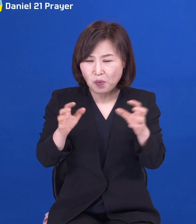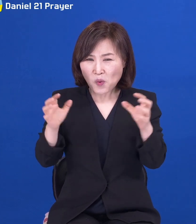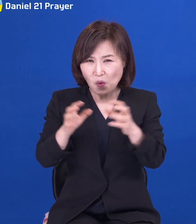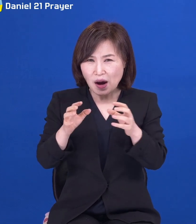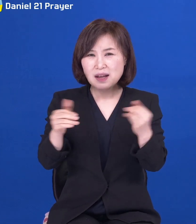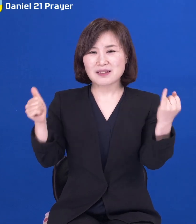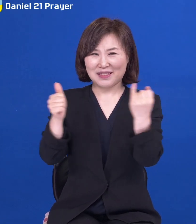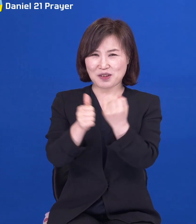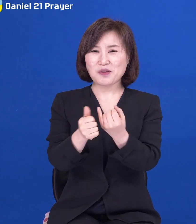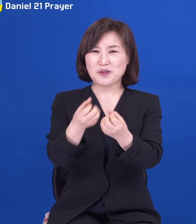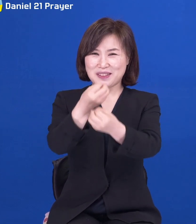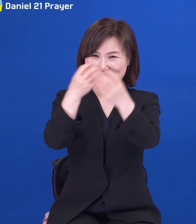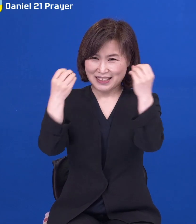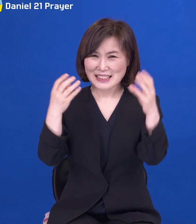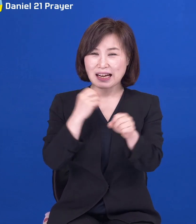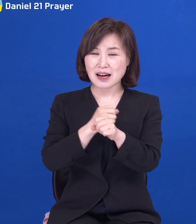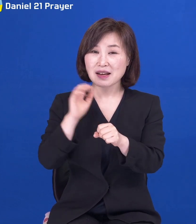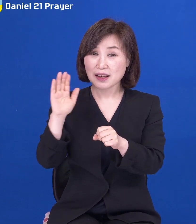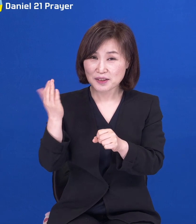결혼식을 했고요.